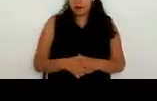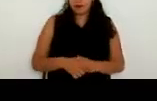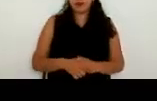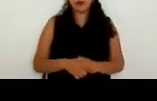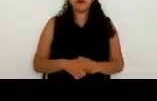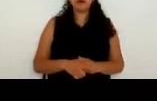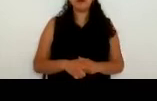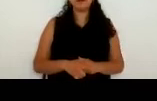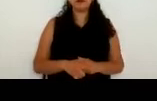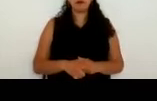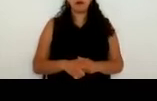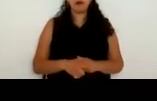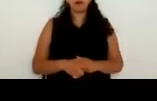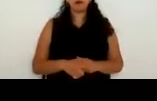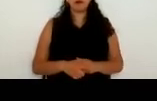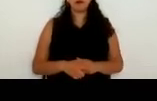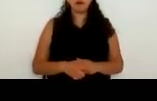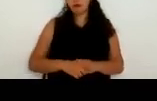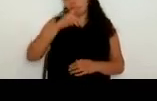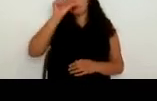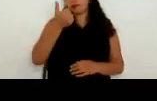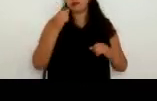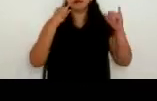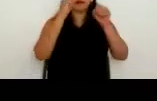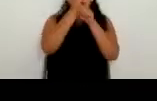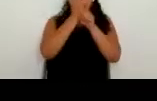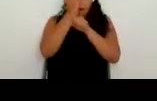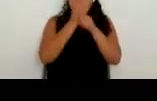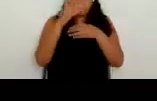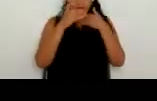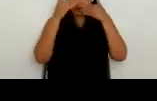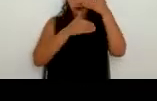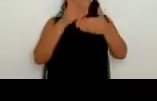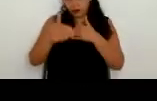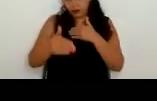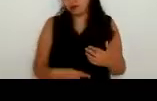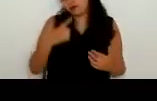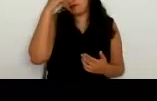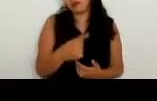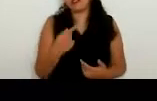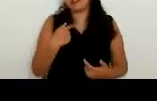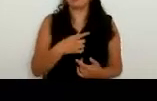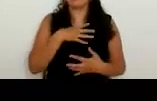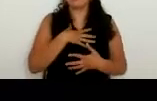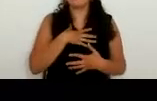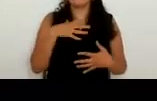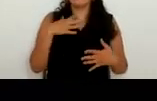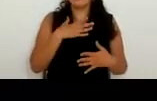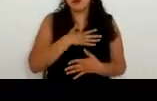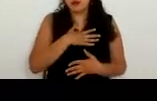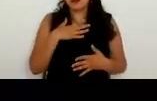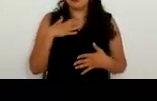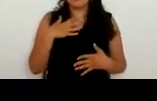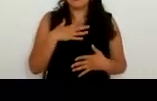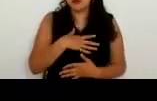de aquí mismo se derivaron otras investigaciones justamente por ejemplo esta de los broncodilatadores y las dificultades para su